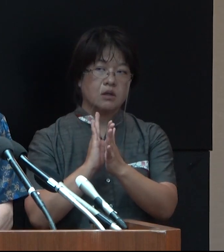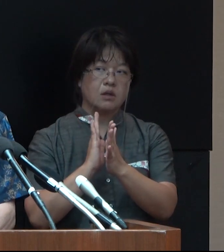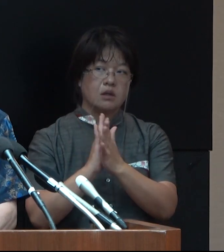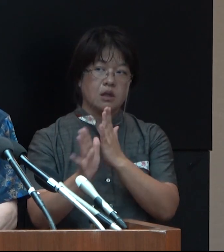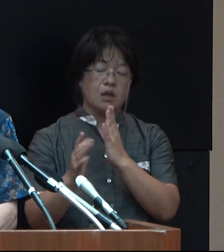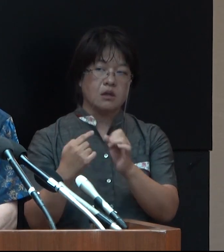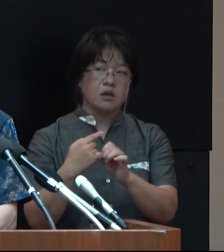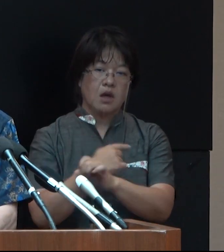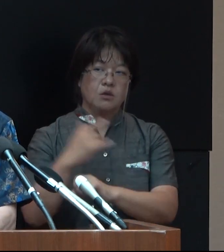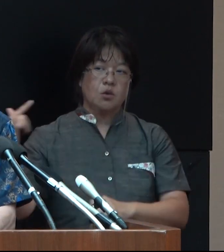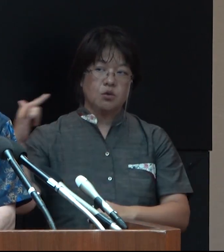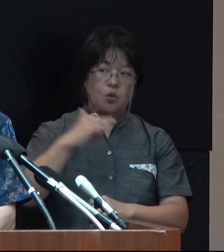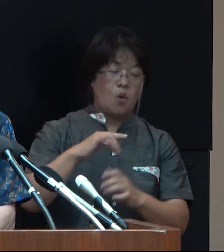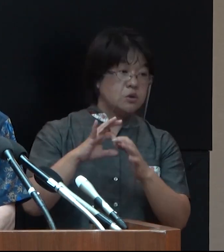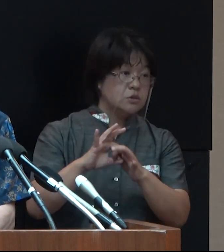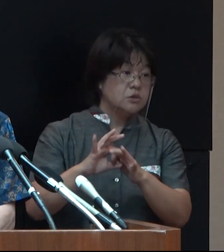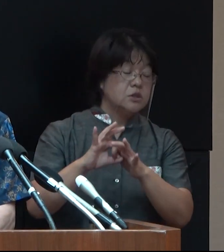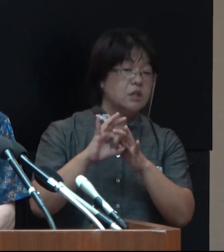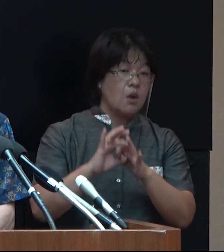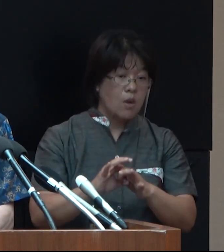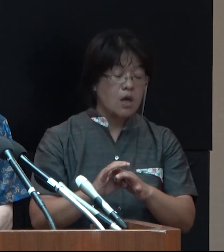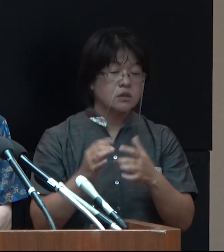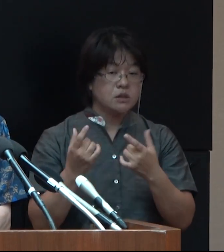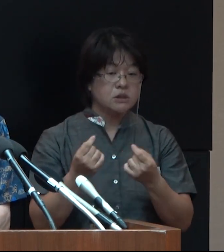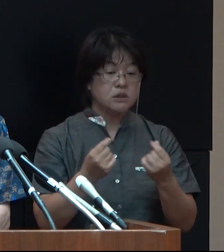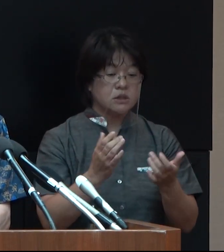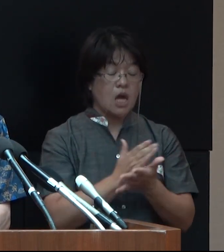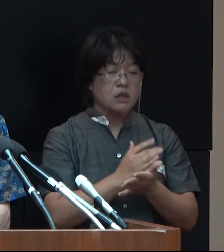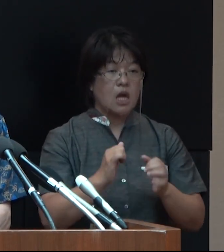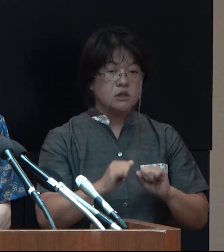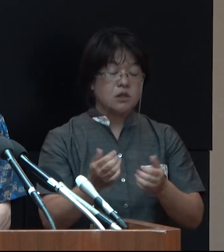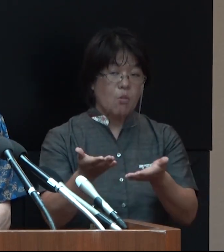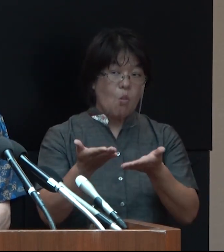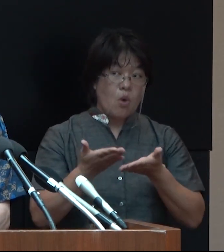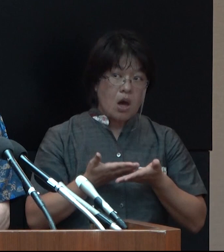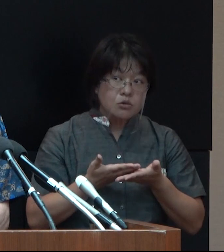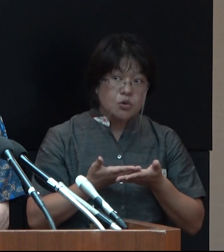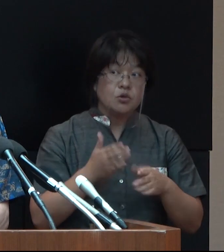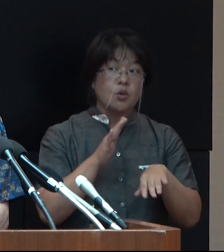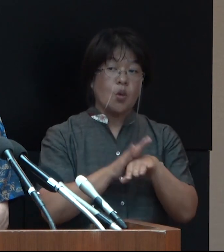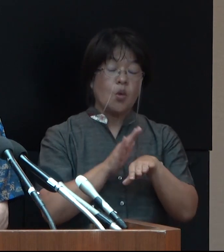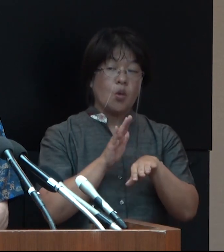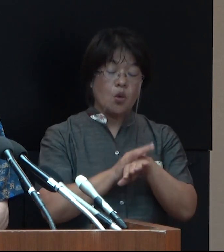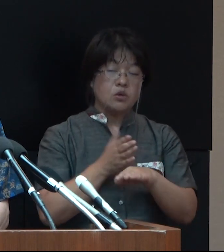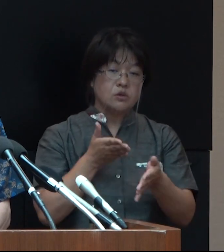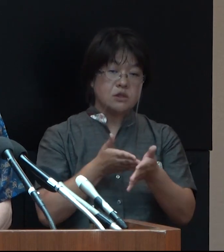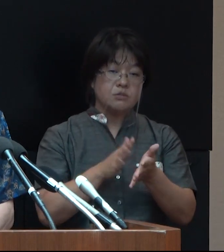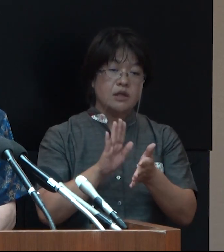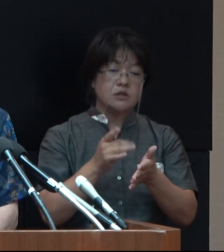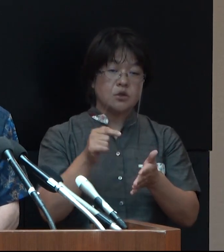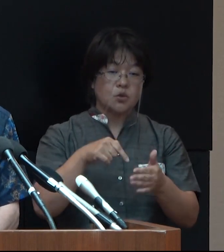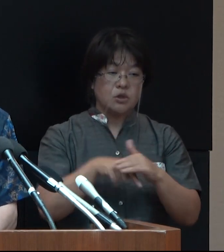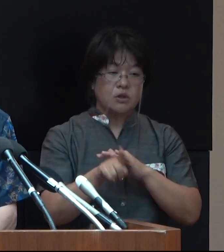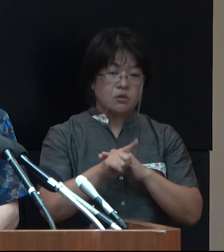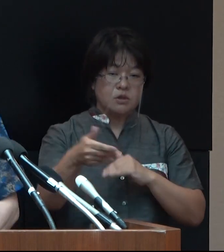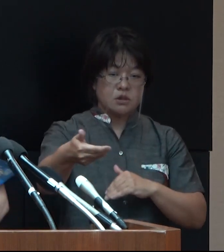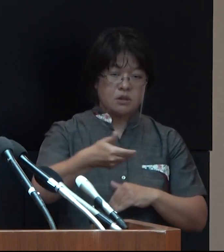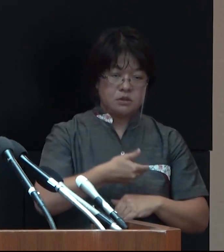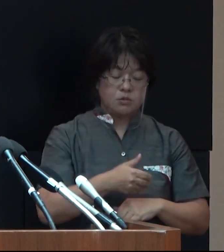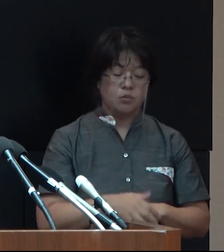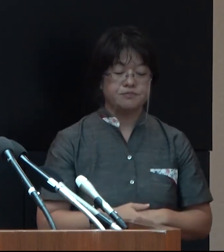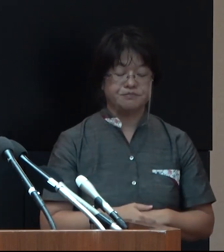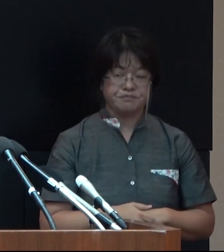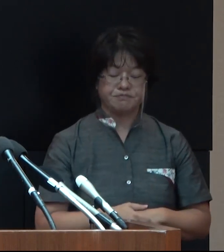を求めるのではなくて慎重に判断していただくようお願いするとしていますが、その理由について まあこ